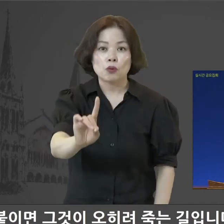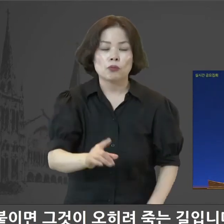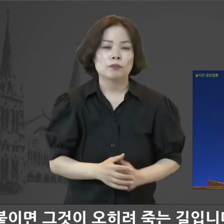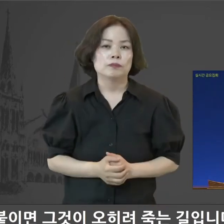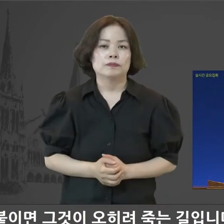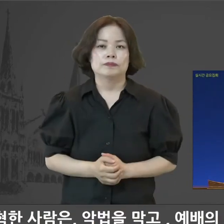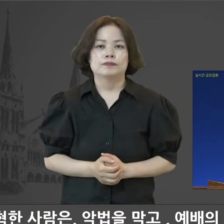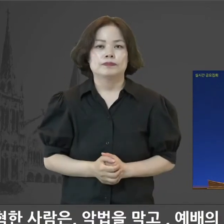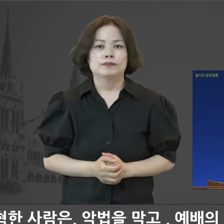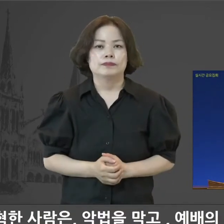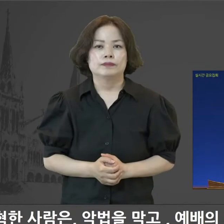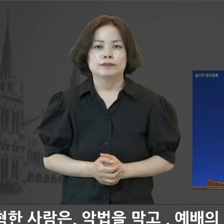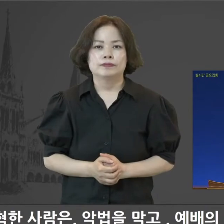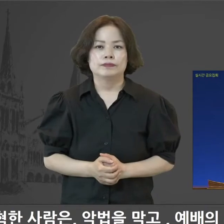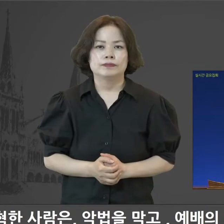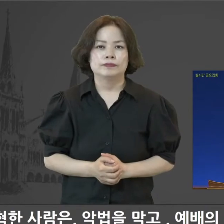뭘까요?